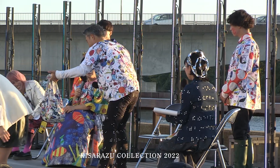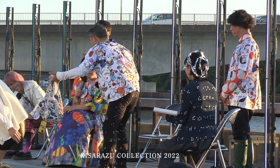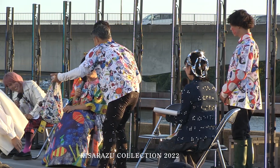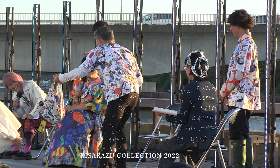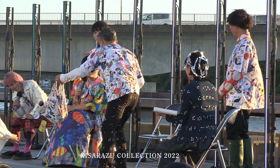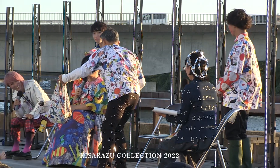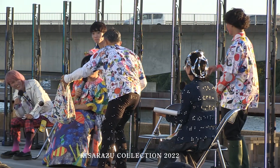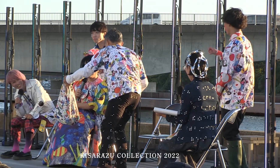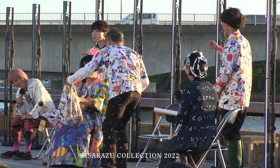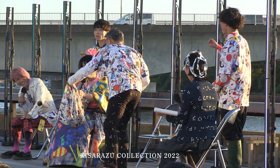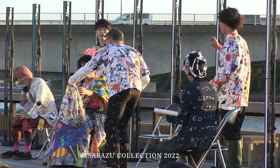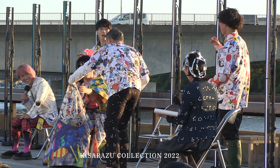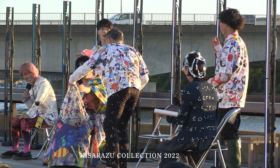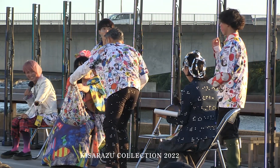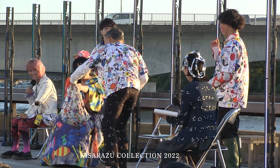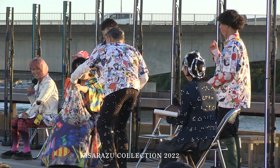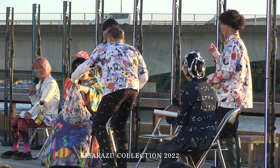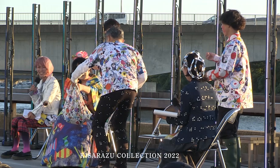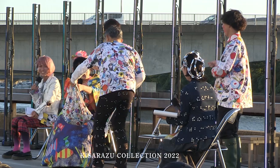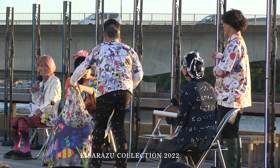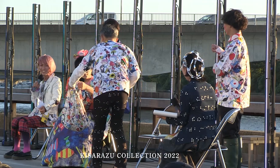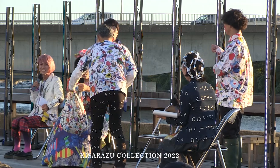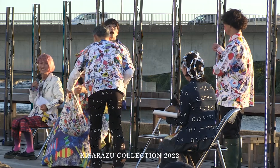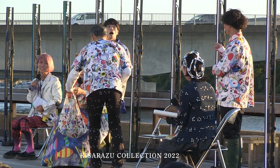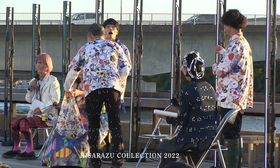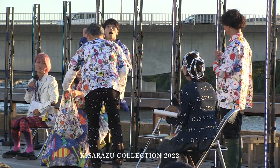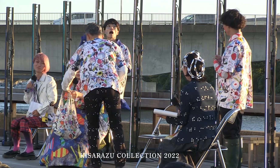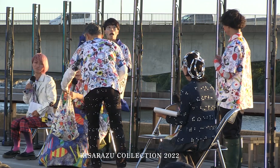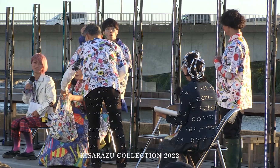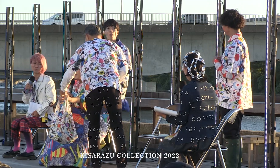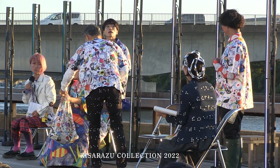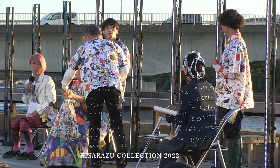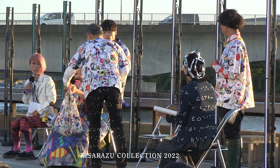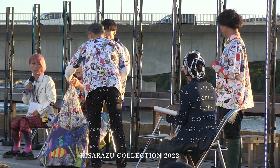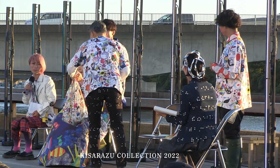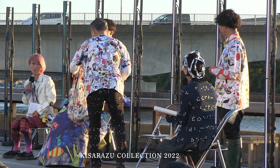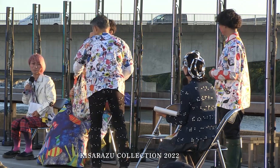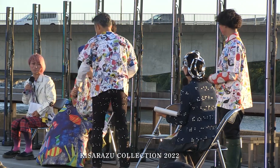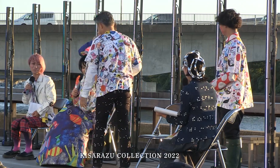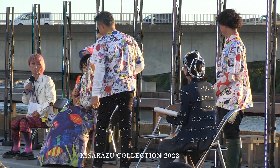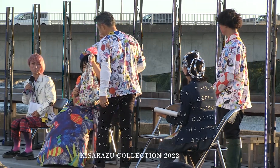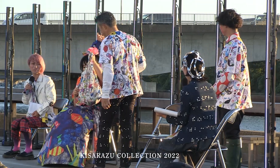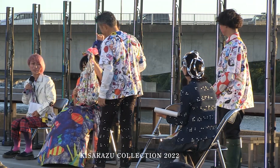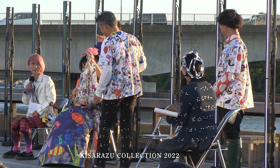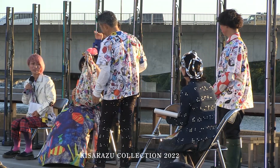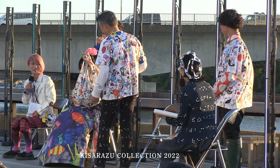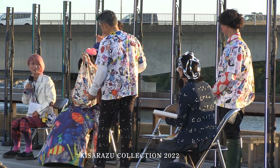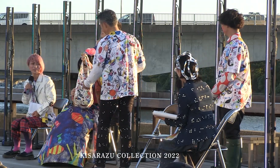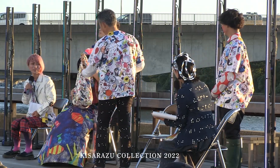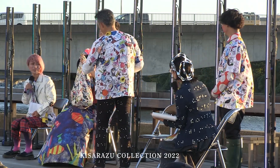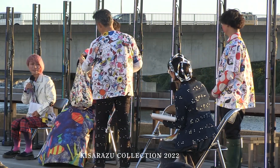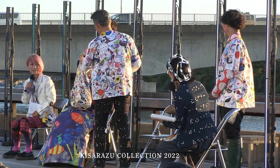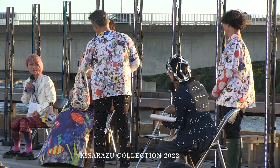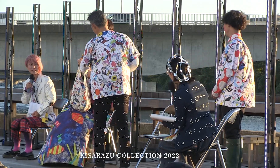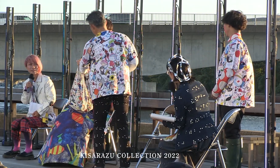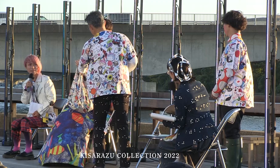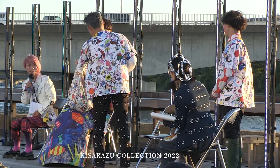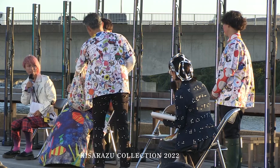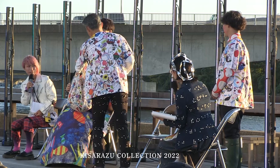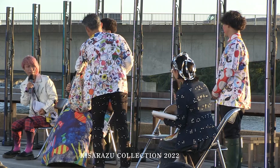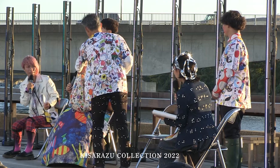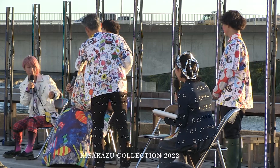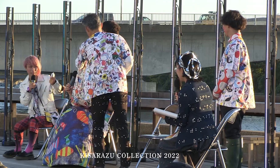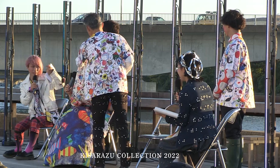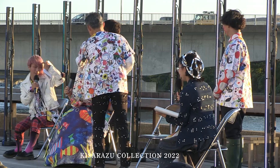コバッグ。 エコバッグ。これ作ったんですか？これも。かわいい。え、かわいい。